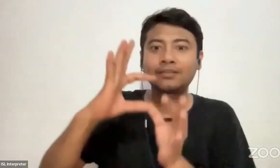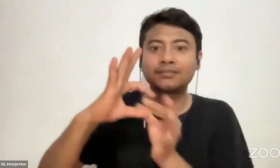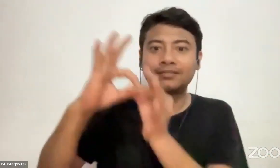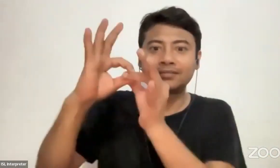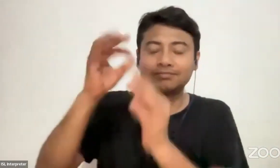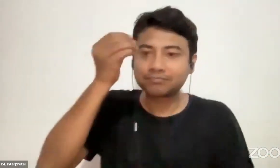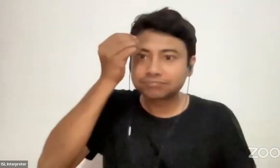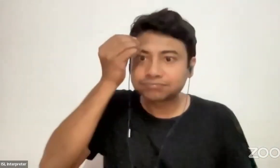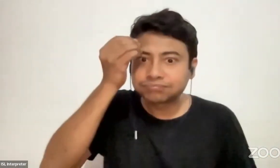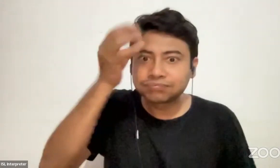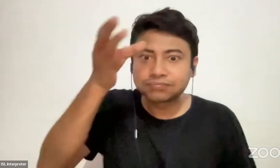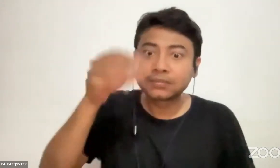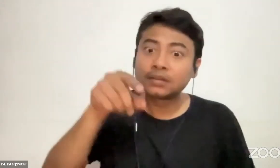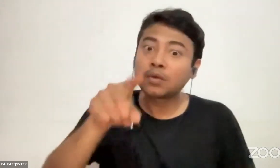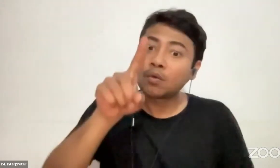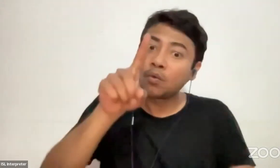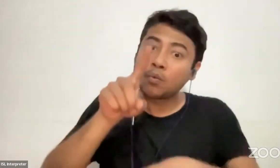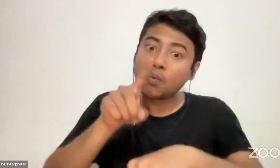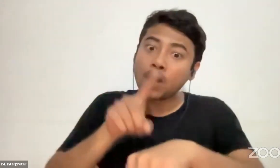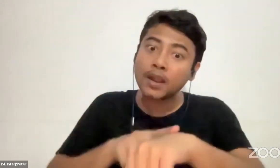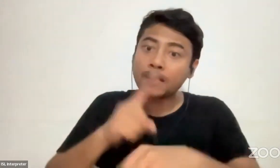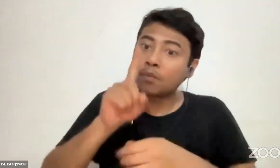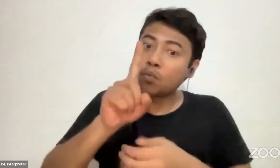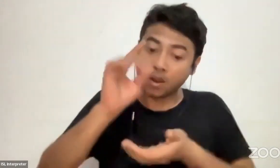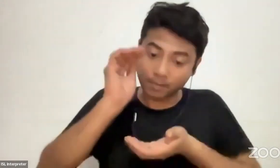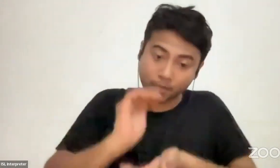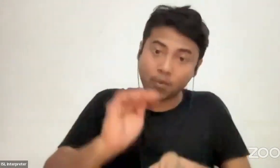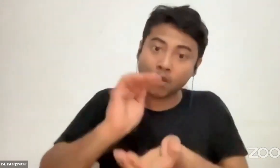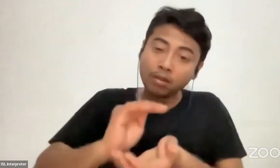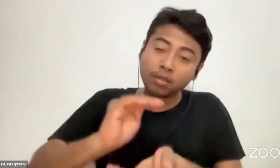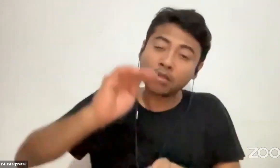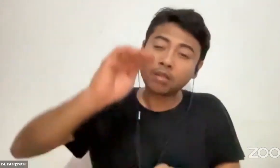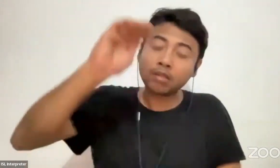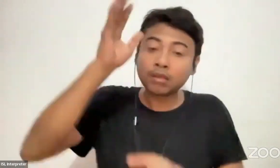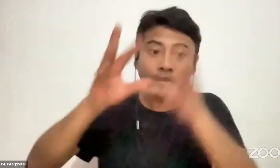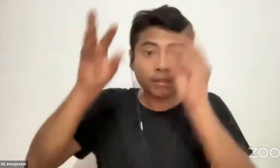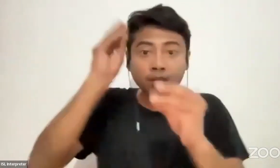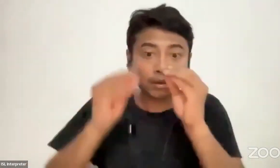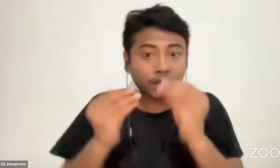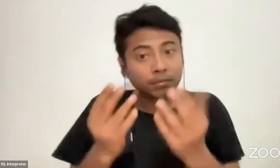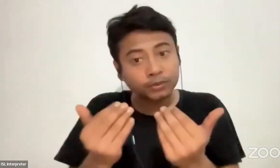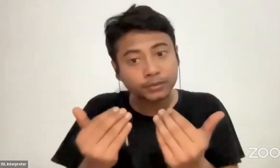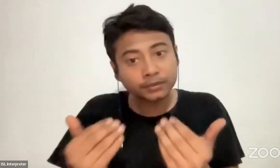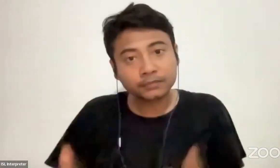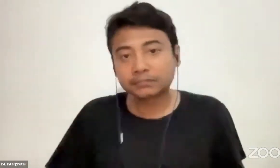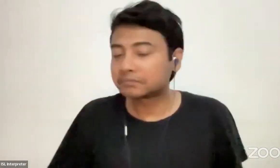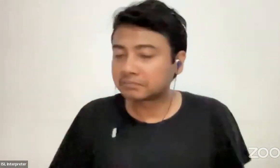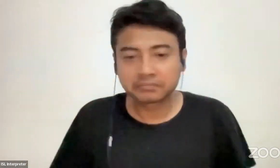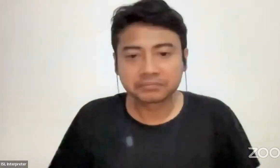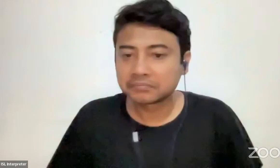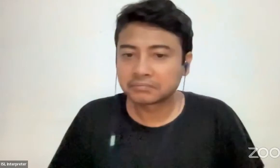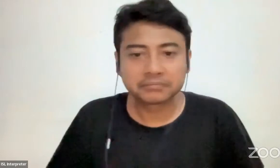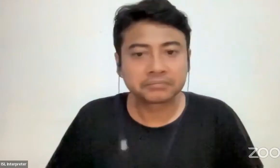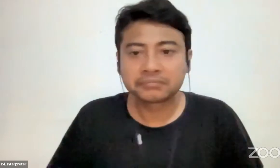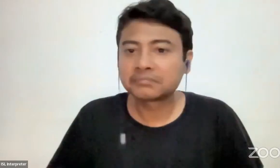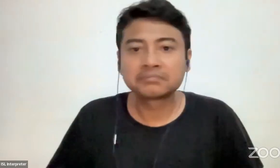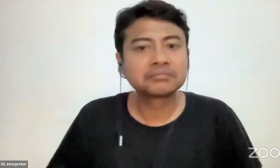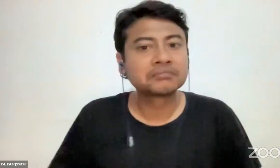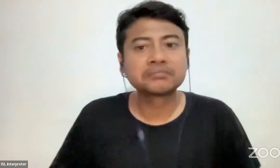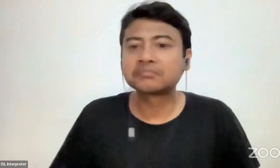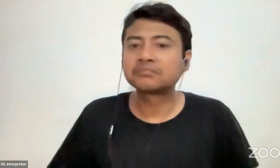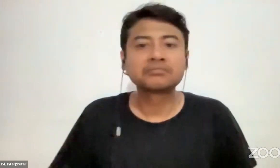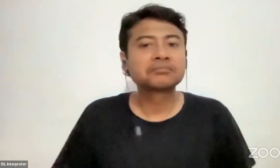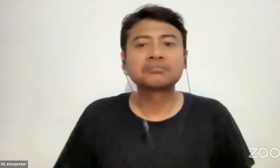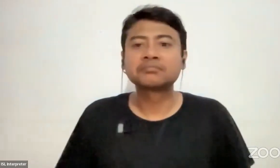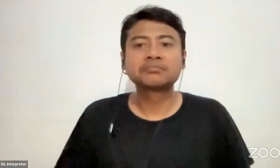और भगवत विषयक चर्चा कर रहे हैं, इसका मतलब ये है कि हमने पिछले जन्मों में भी ये चर्चाएं